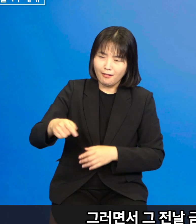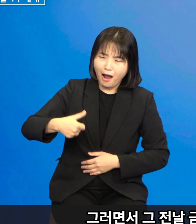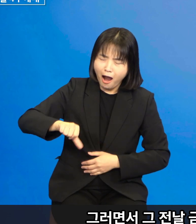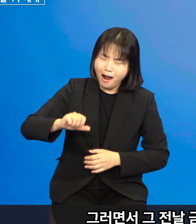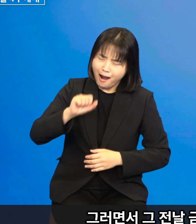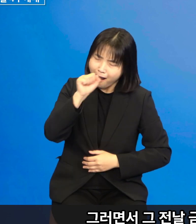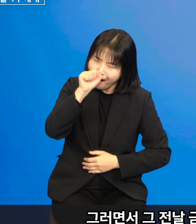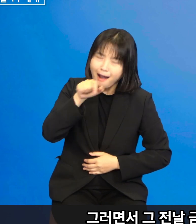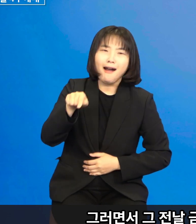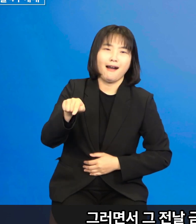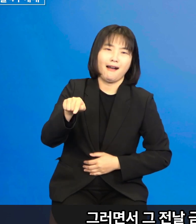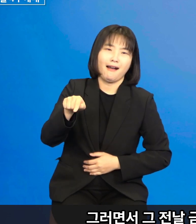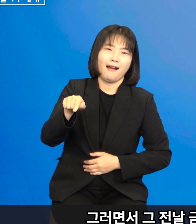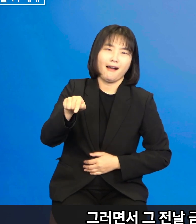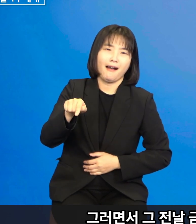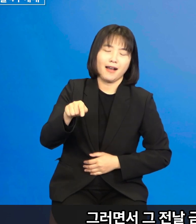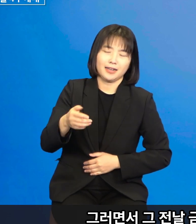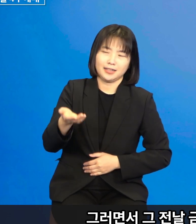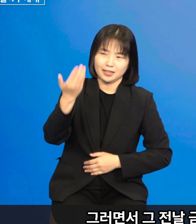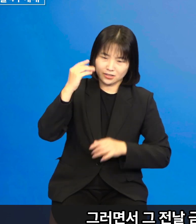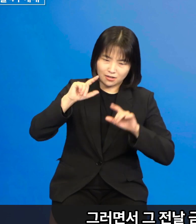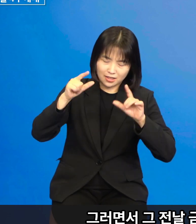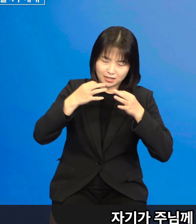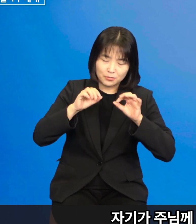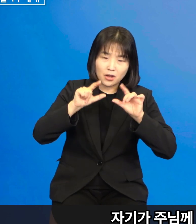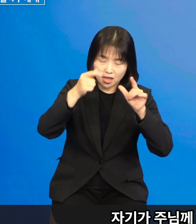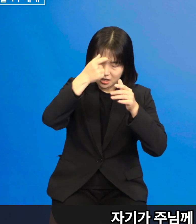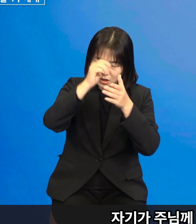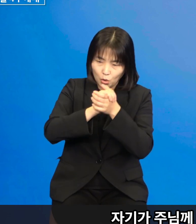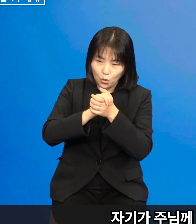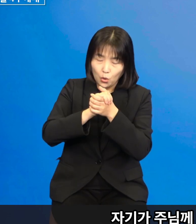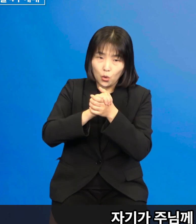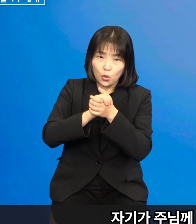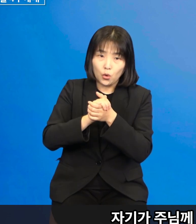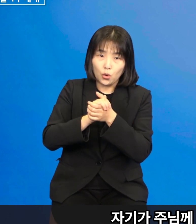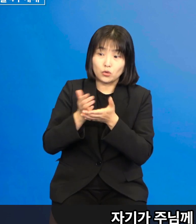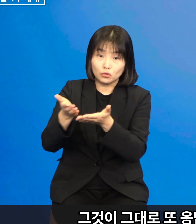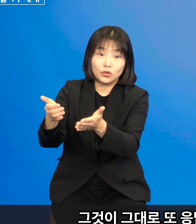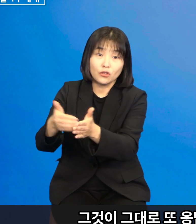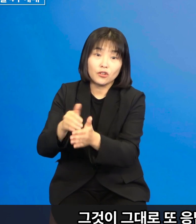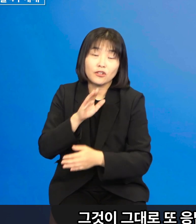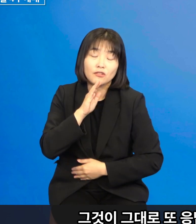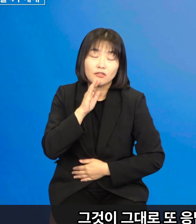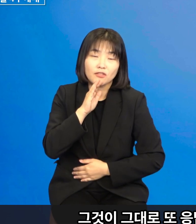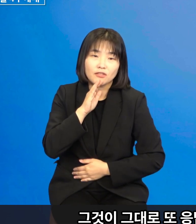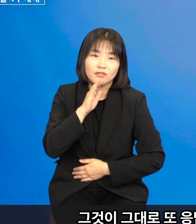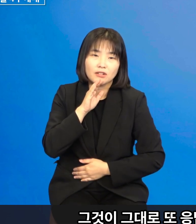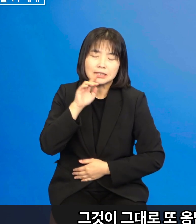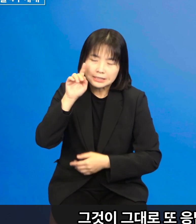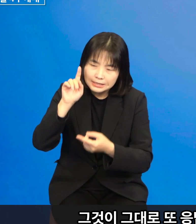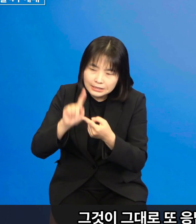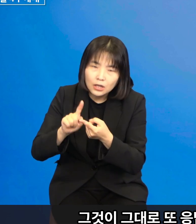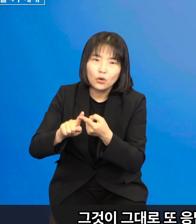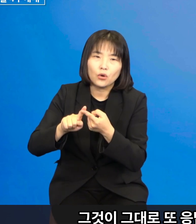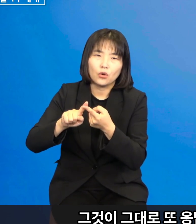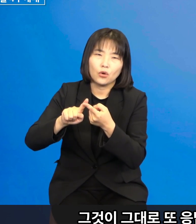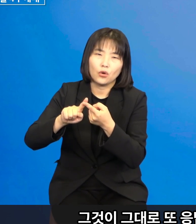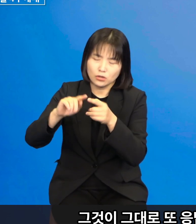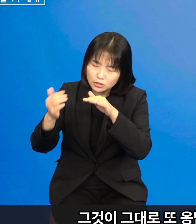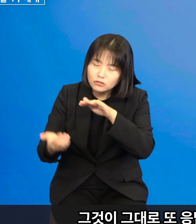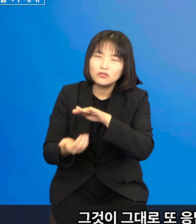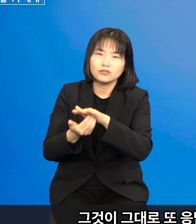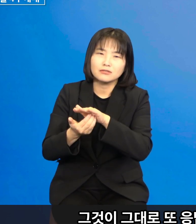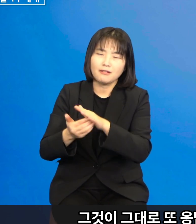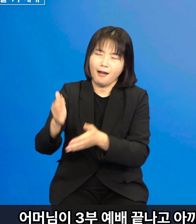겁니다. 그러면서 그 전날 금요일날 기도 받았잖아요. 자기가 주님께 나와서 기도했잖아요. 그것이 그대로 또 응답되어지는